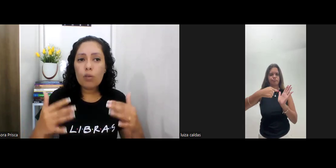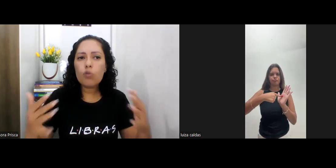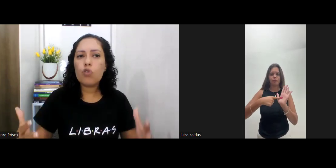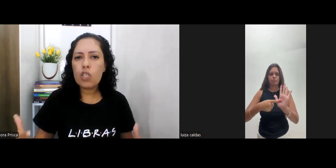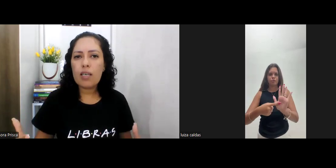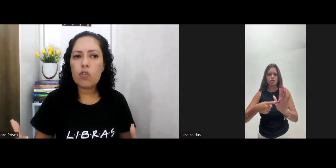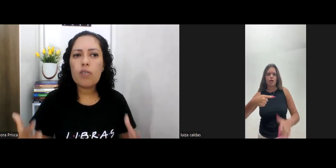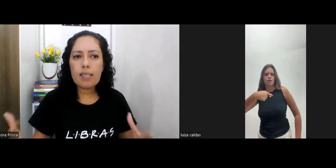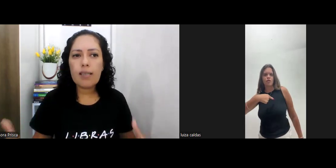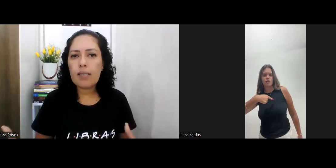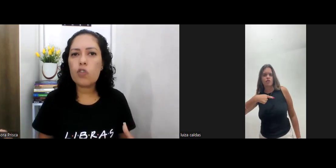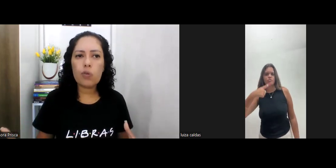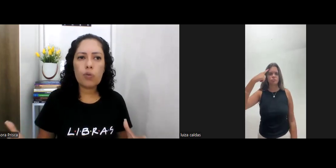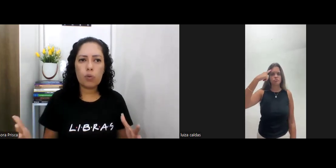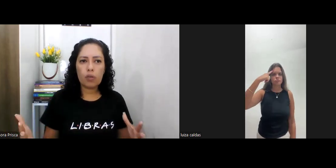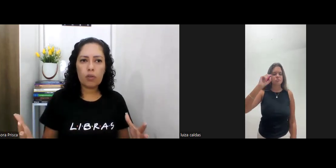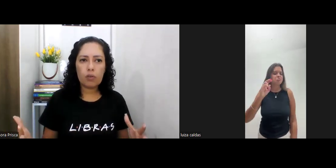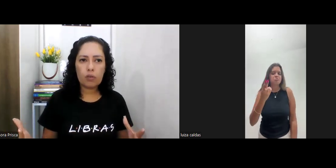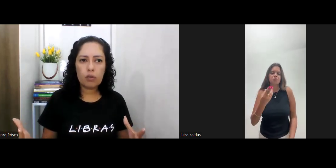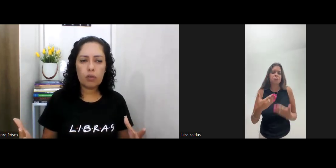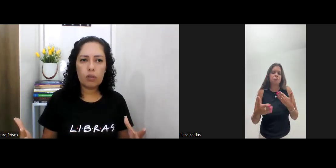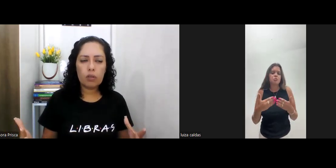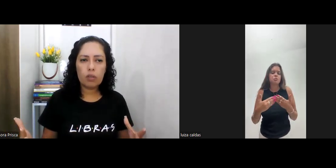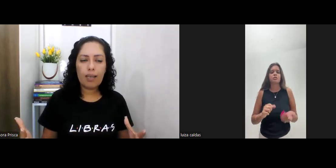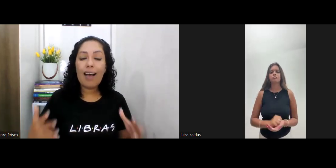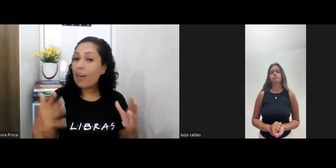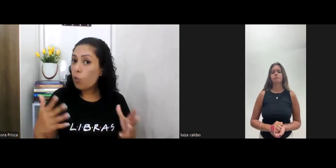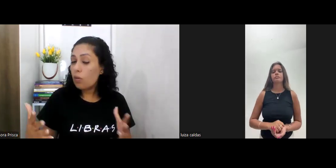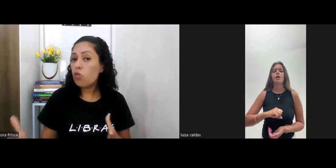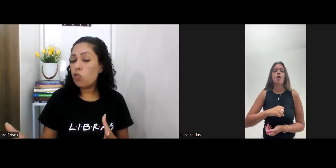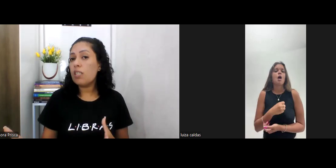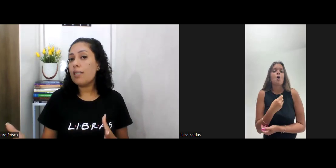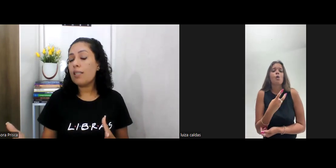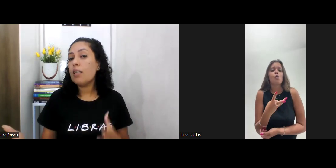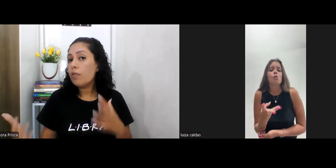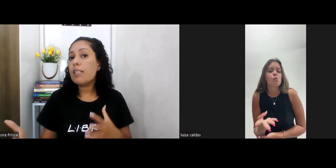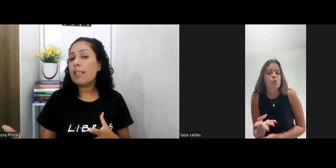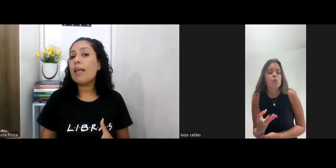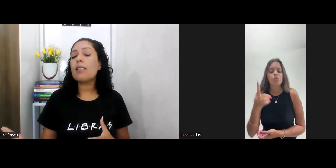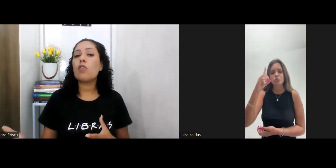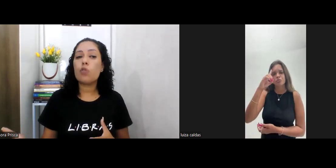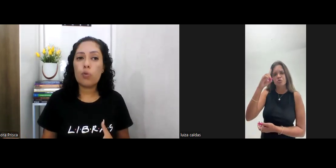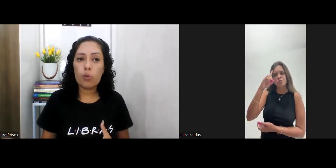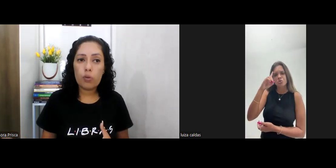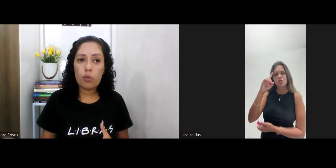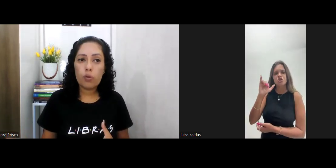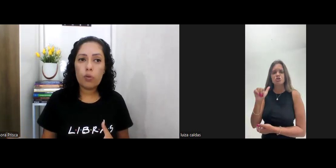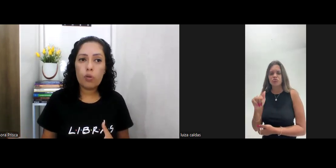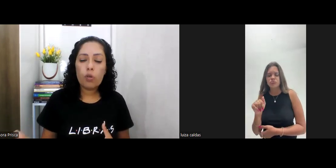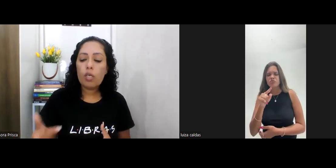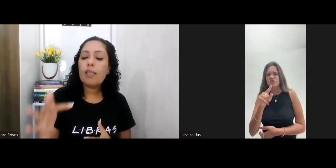Há quantos dias você está sentindo dor? Há quantos dias você está sentindo